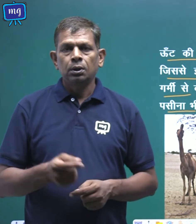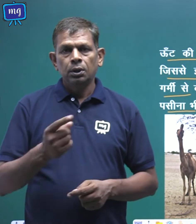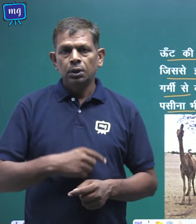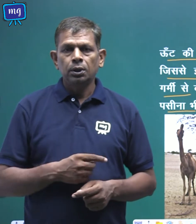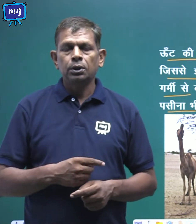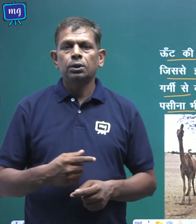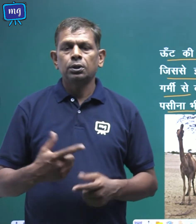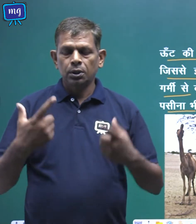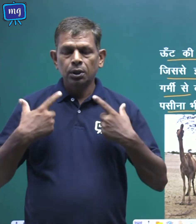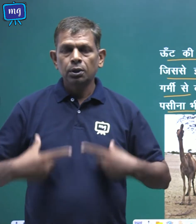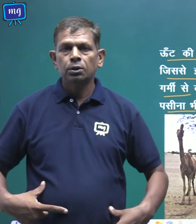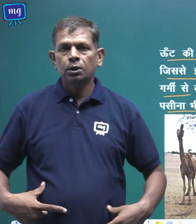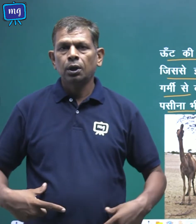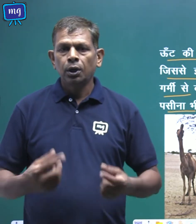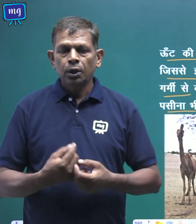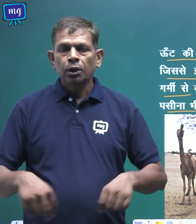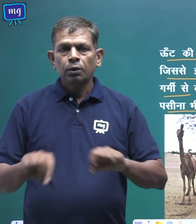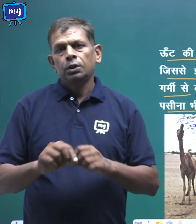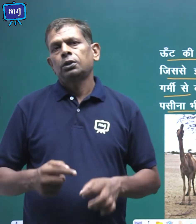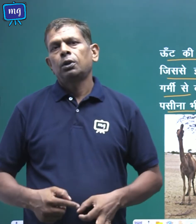इसकी शारीरिक विशेषताएं होती हैं।